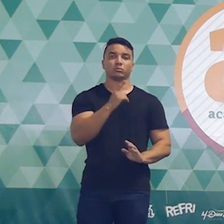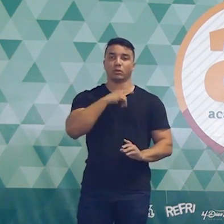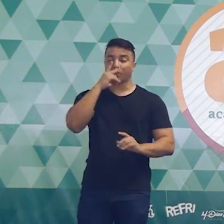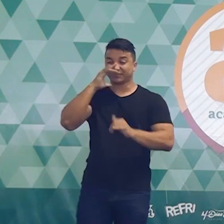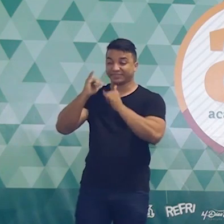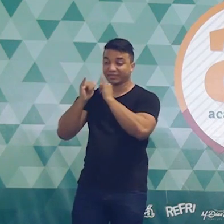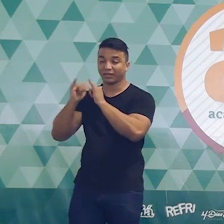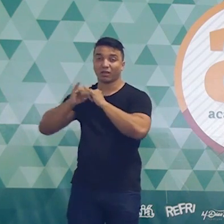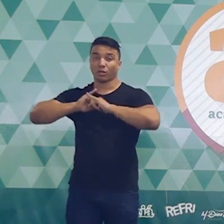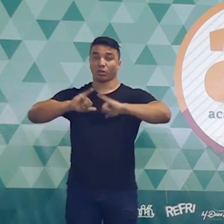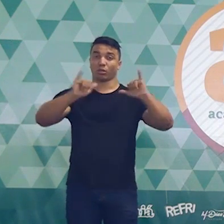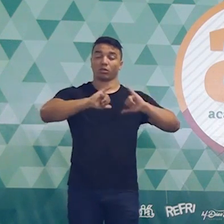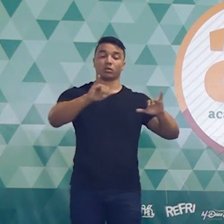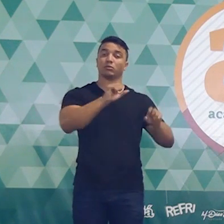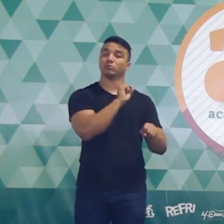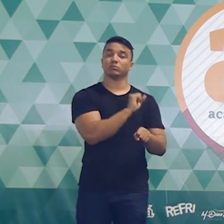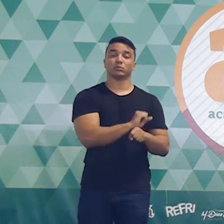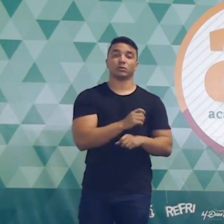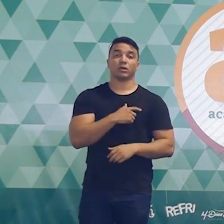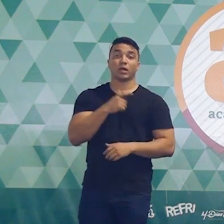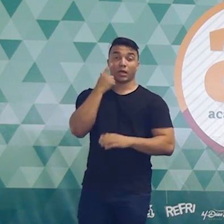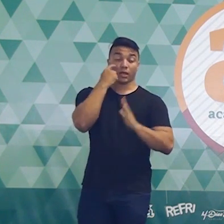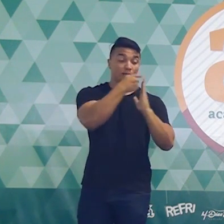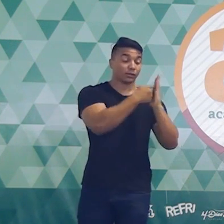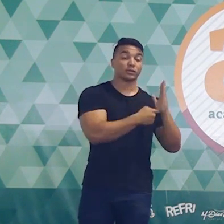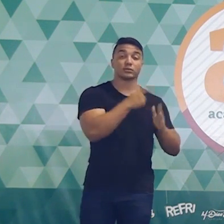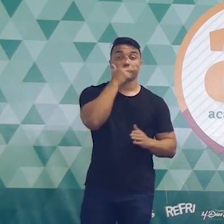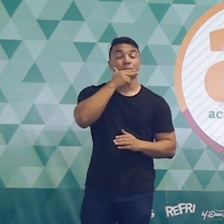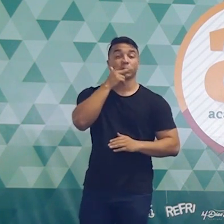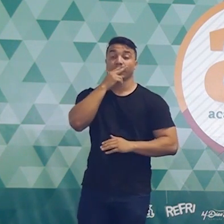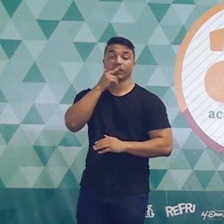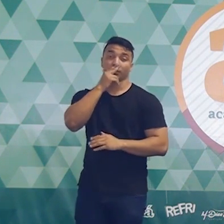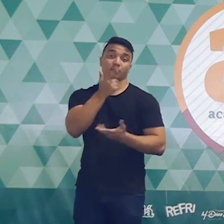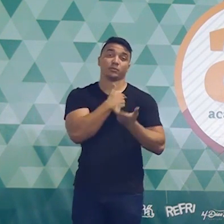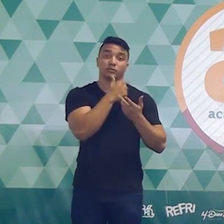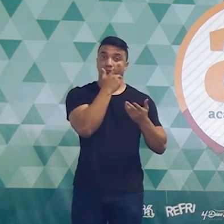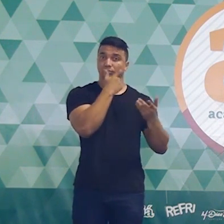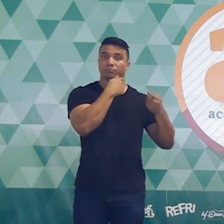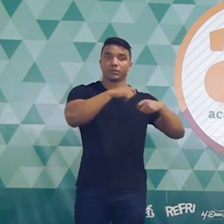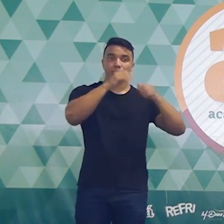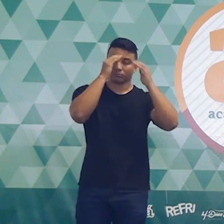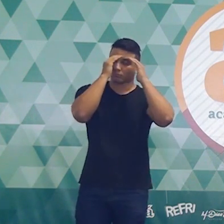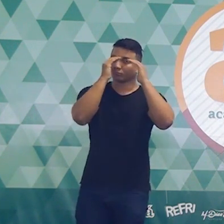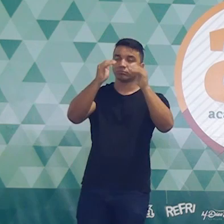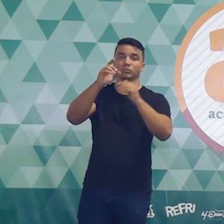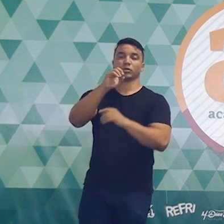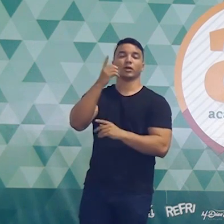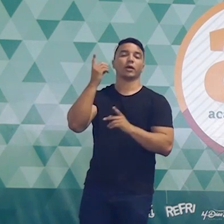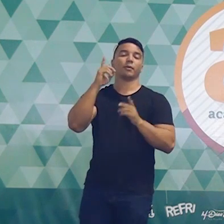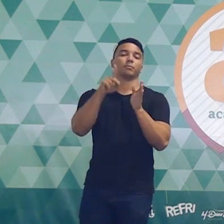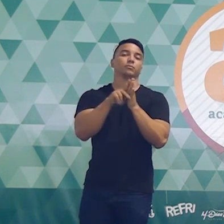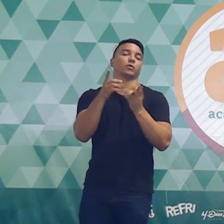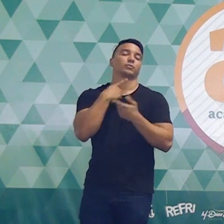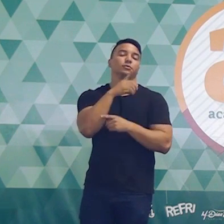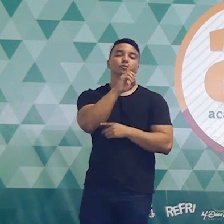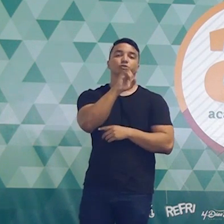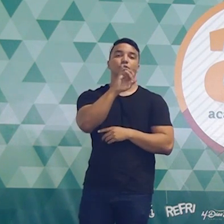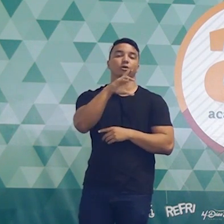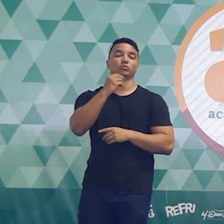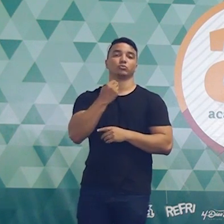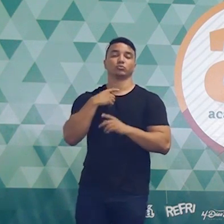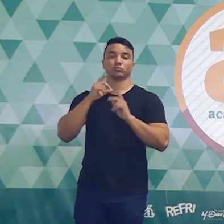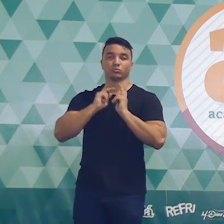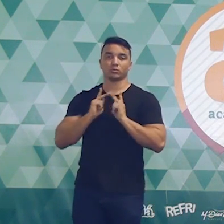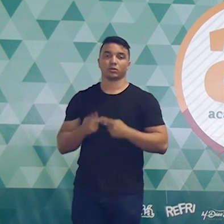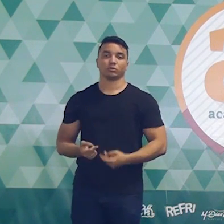e alguém pode ficar inseguro. A redação que nós vamos fazer é a mesma, que a gente não escreve desrespeitando direitos humanos. Isso é para alguém que queira fazer alguma